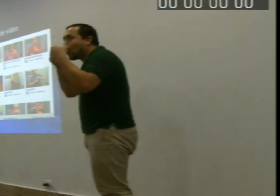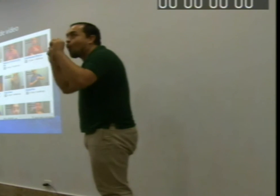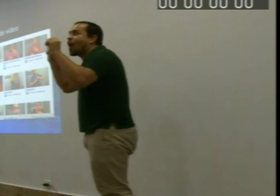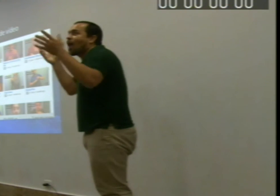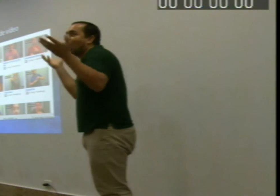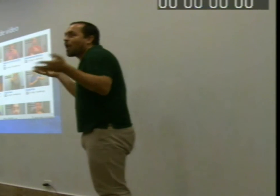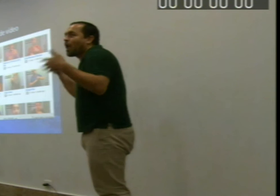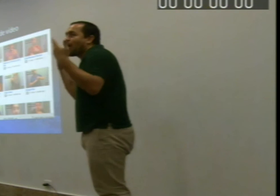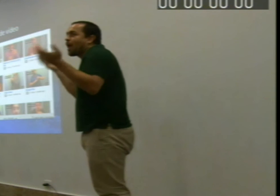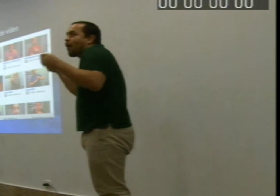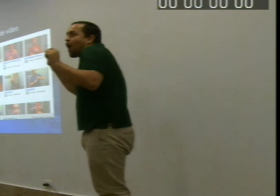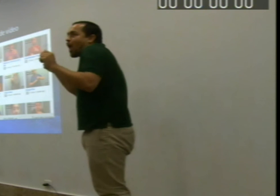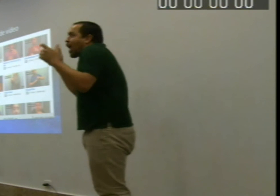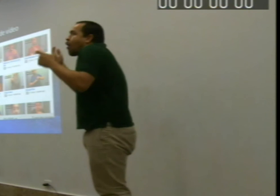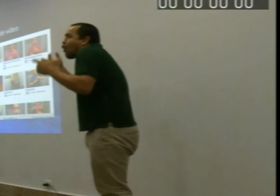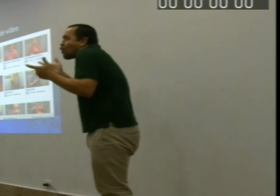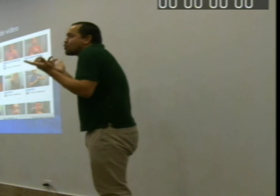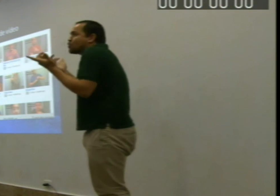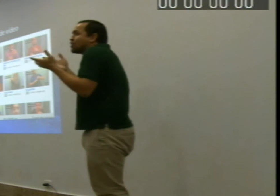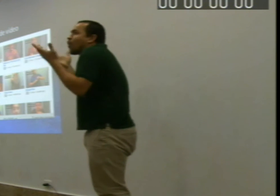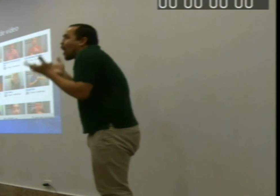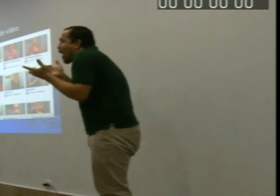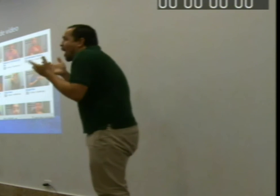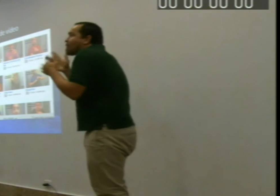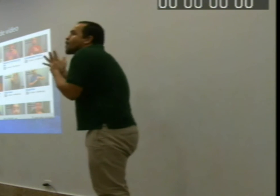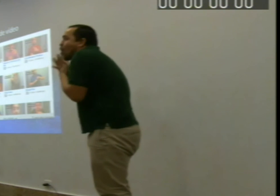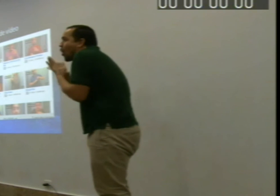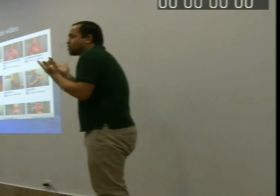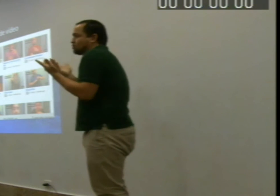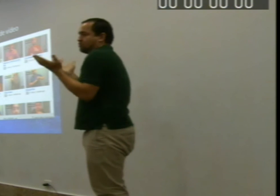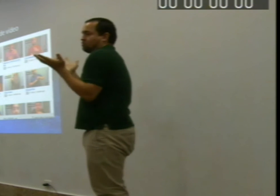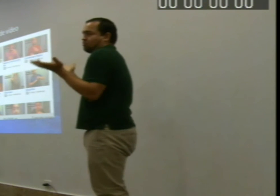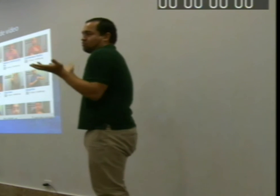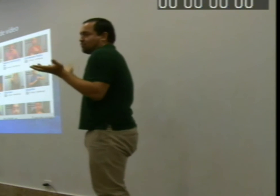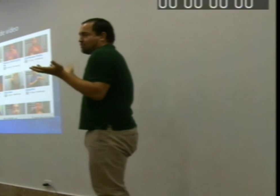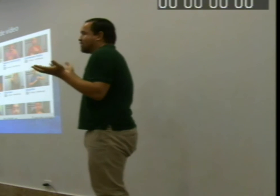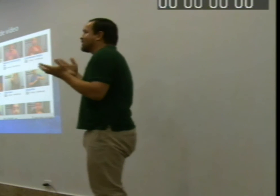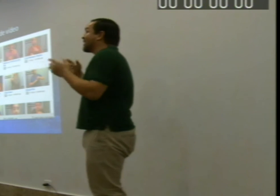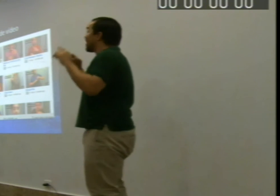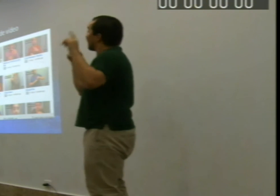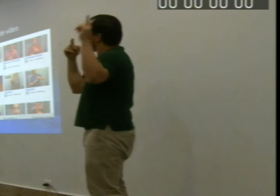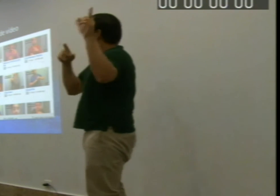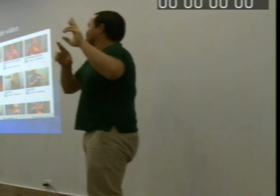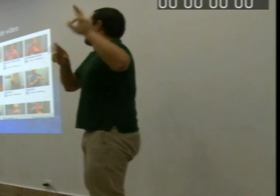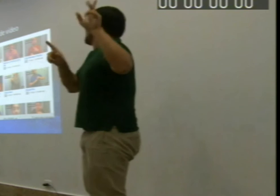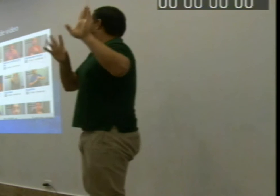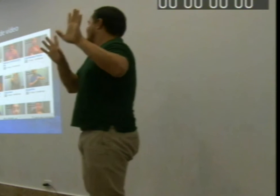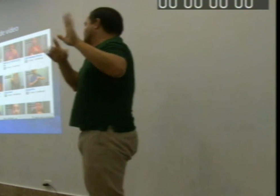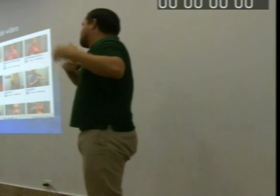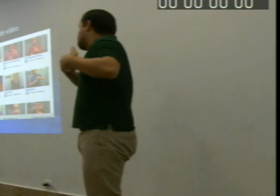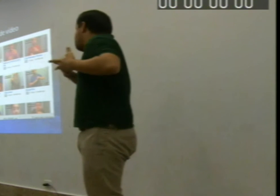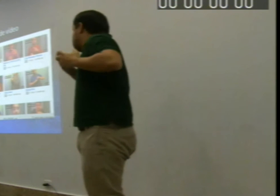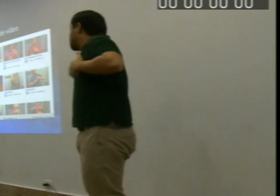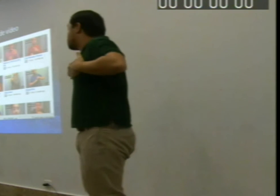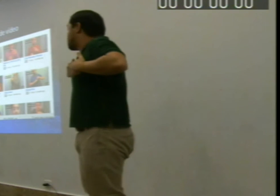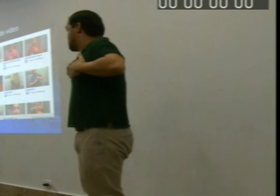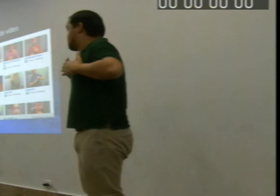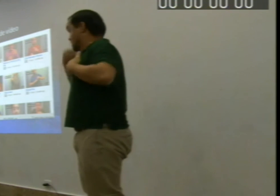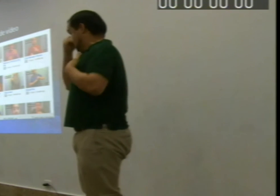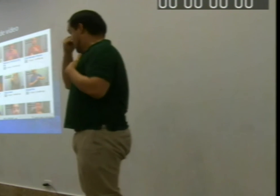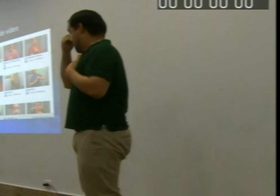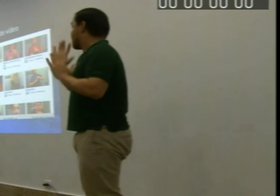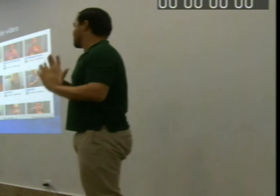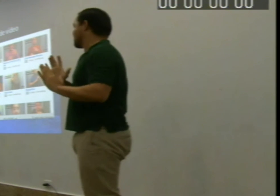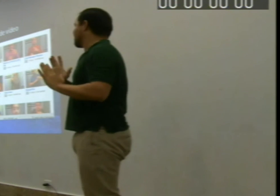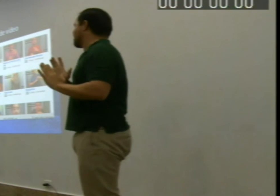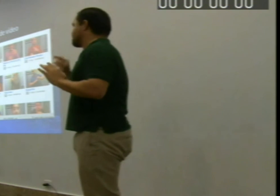o que Aonde que eu precisava melhorar essa expressão Mostra para mim não tinha e lá nos Estados Unidos eu